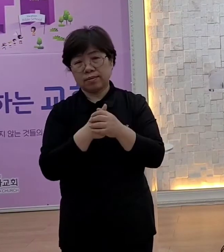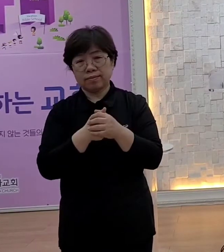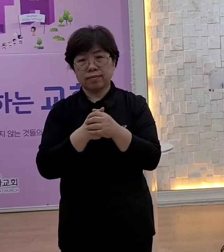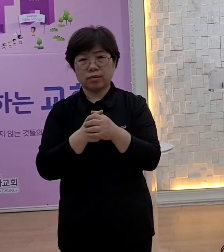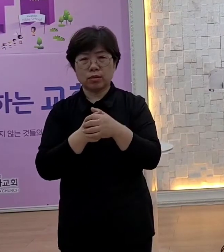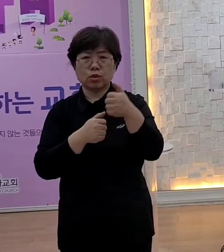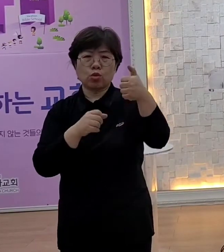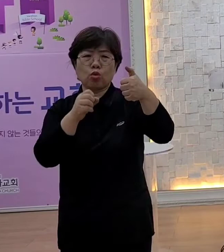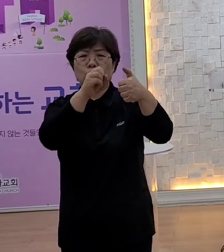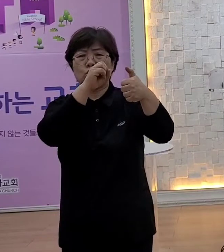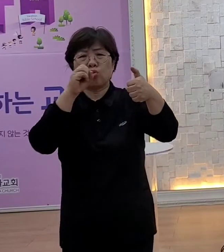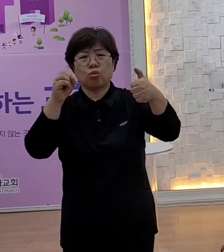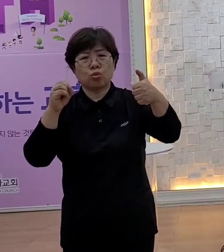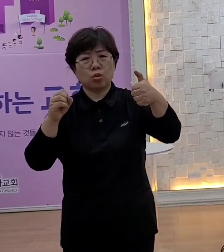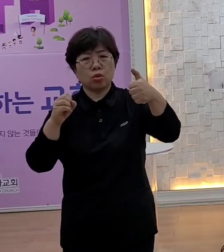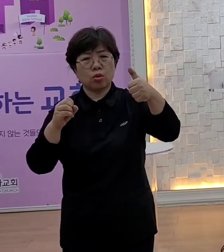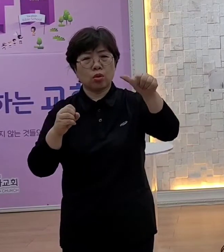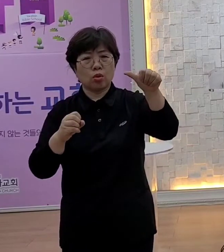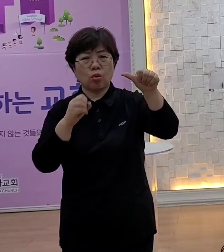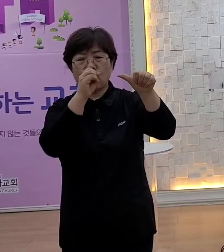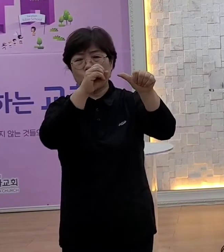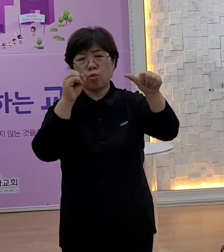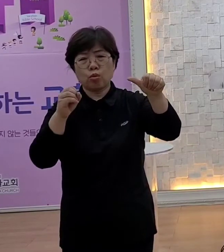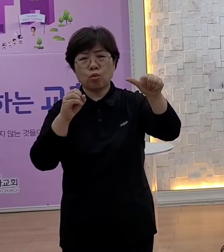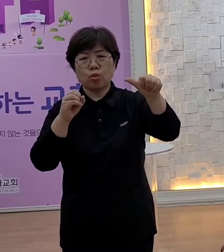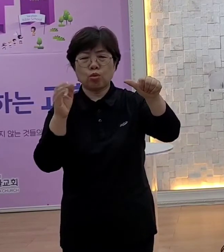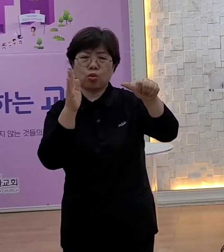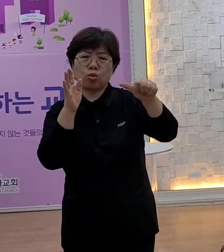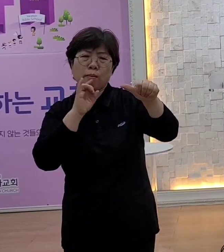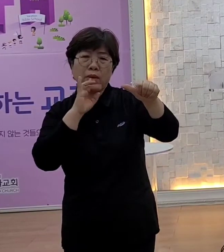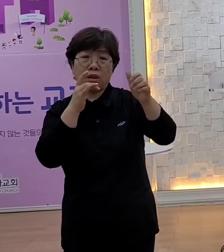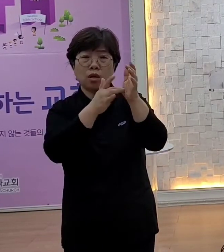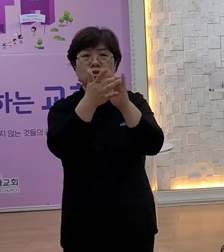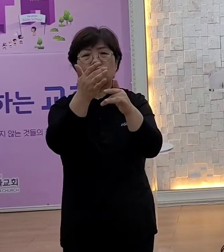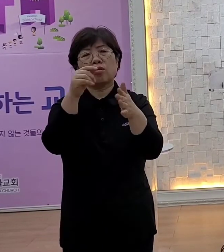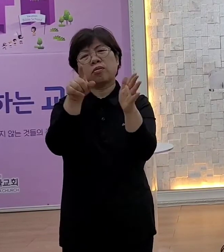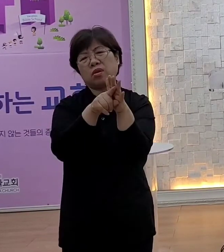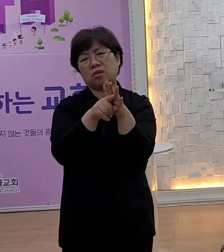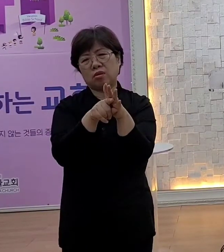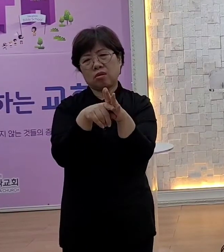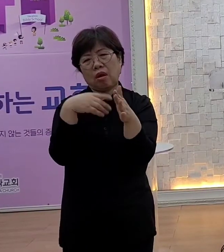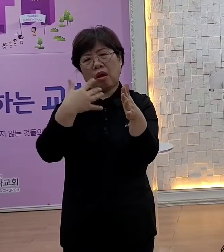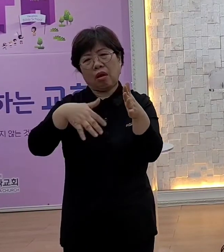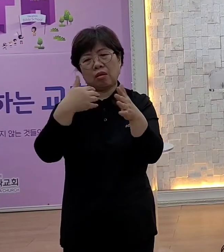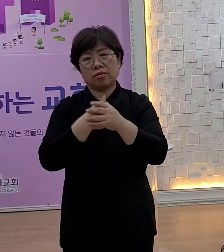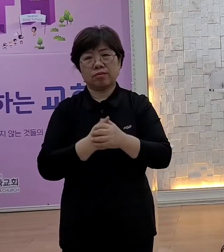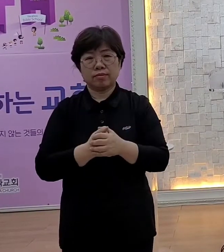있어요. 5%도 예수를 안 믿어요. 양산다.